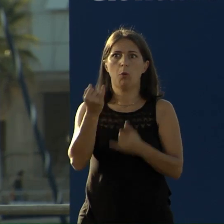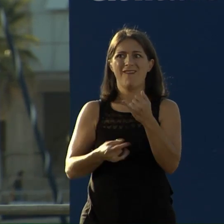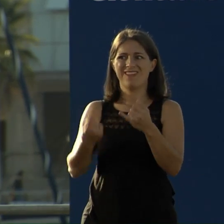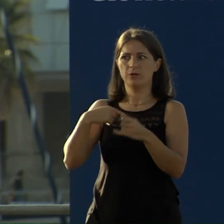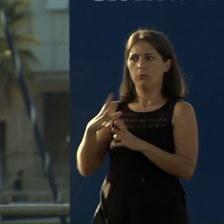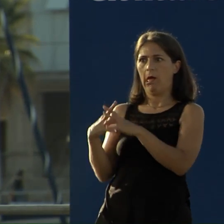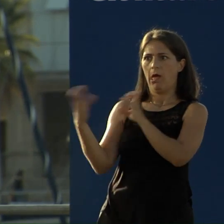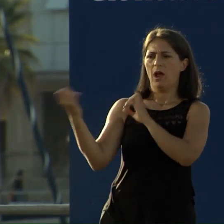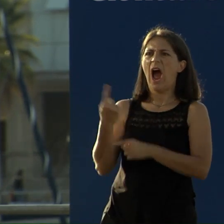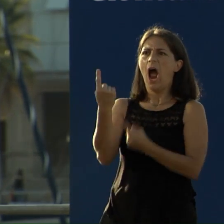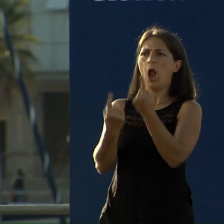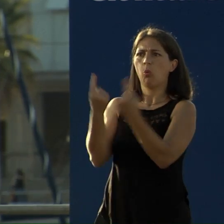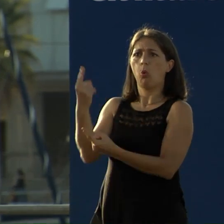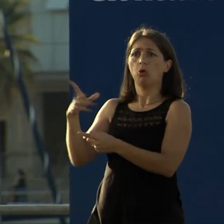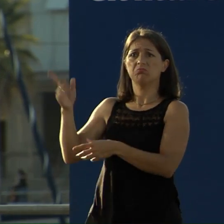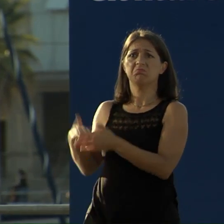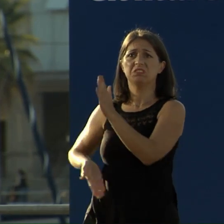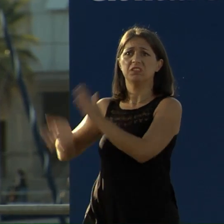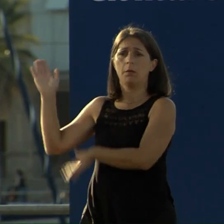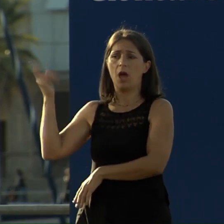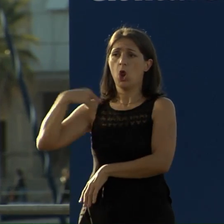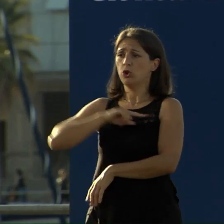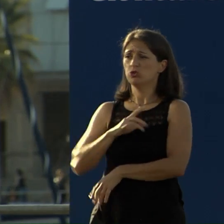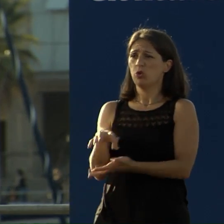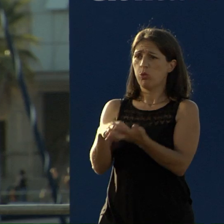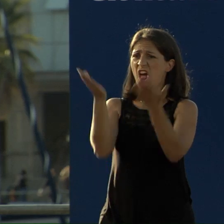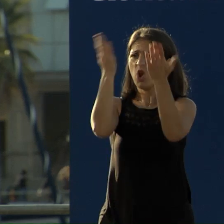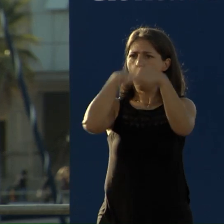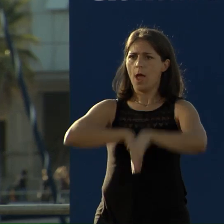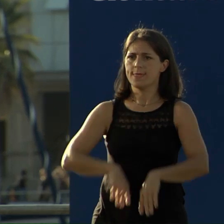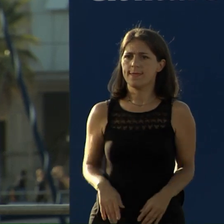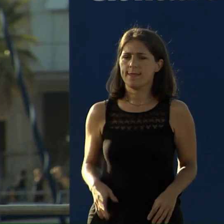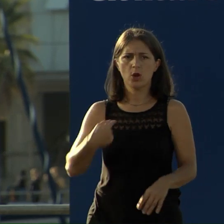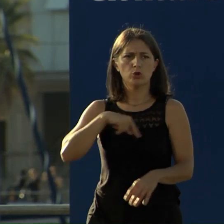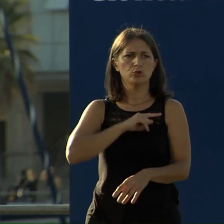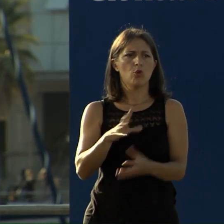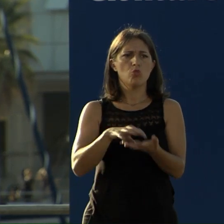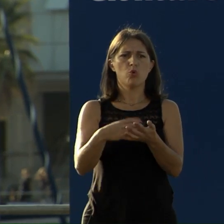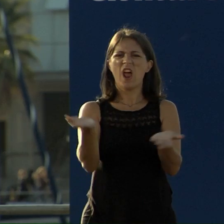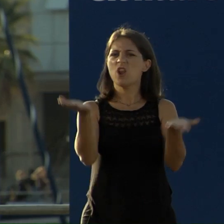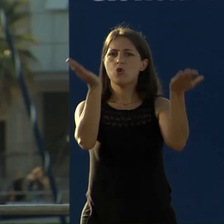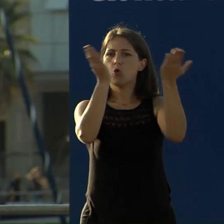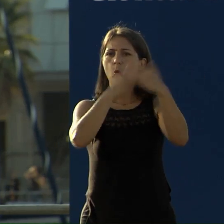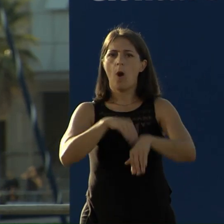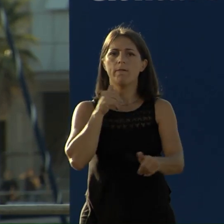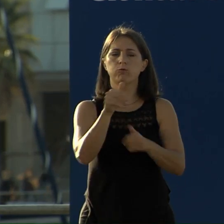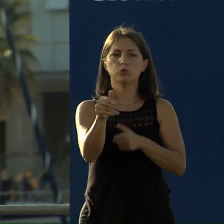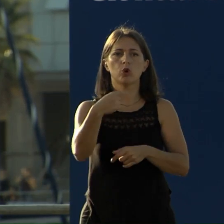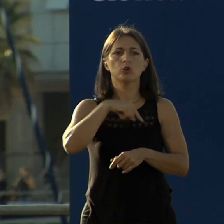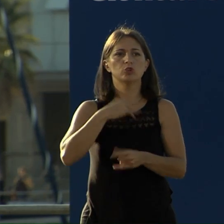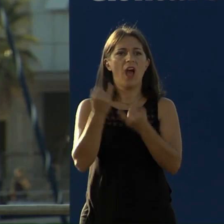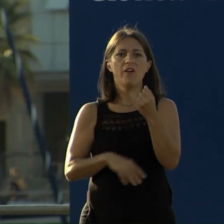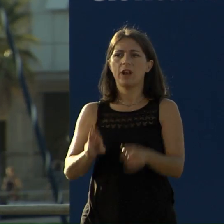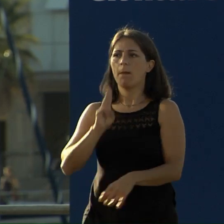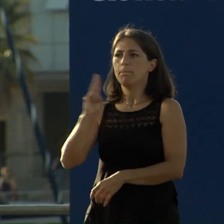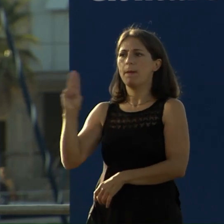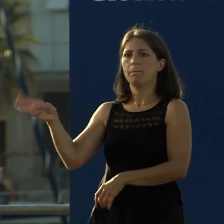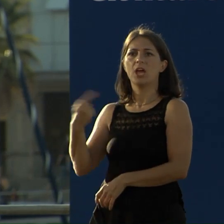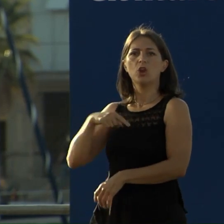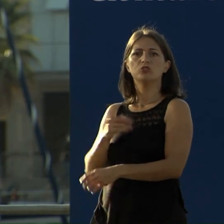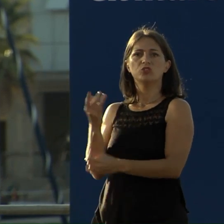se van del partido. ¿Sabéis una cosa? Con nosotros no duda nadie. Nadie tiene la más mínima duda de que nosotros con el Partido